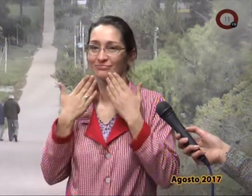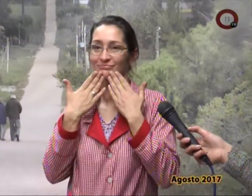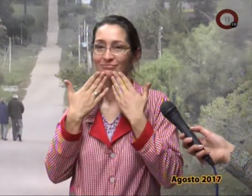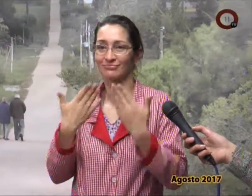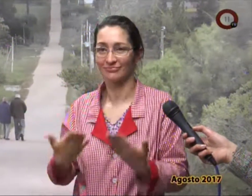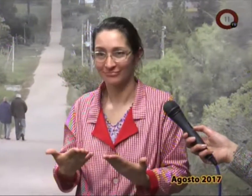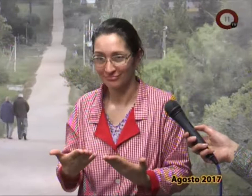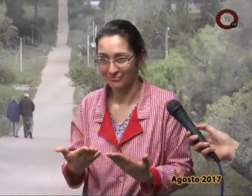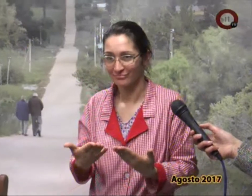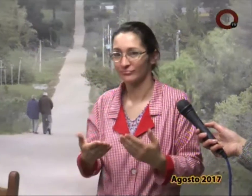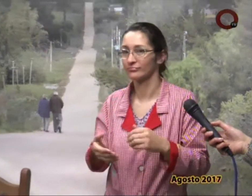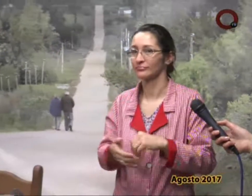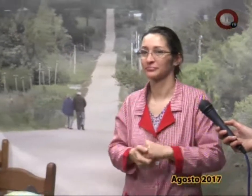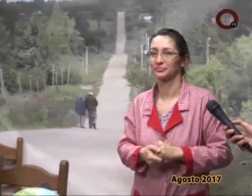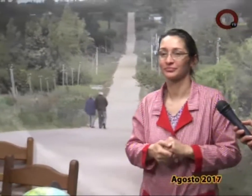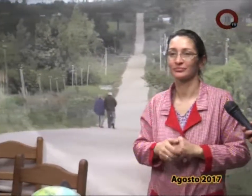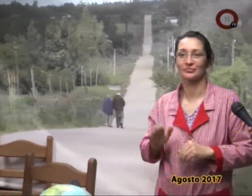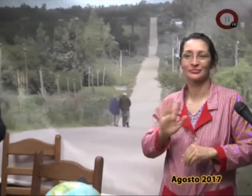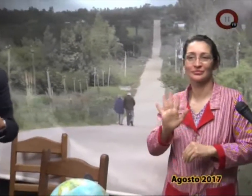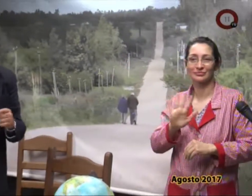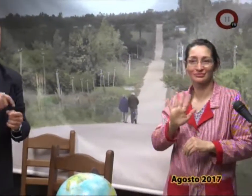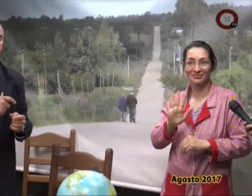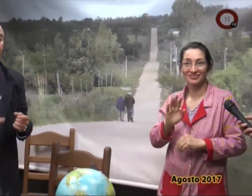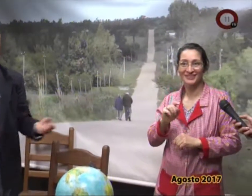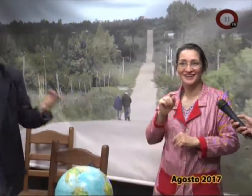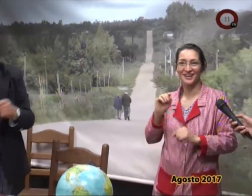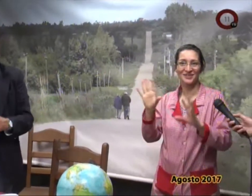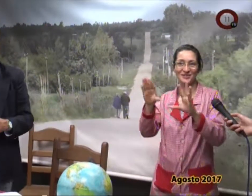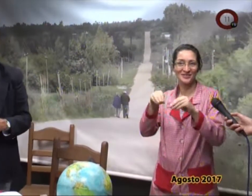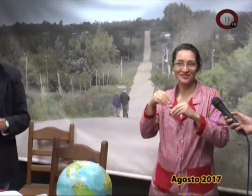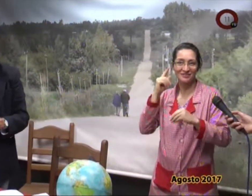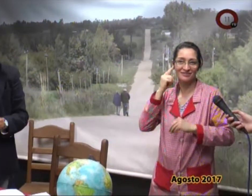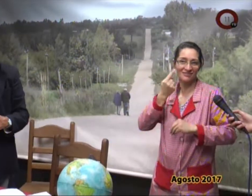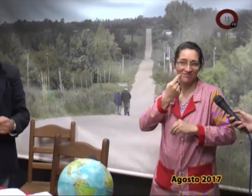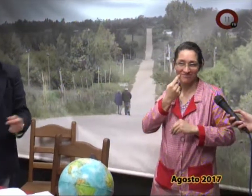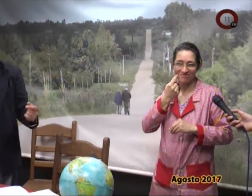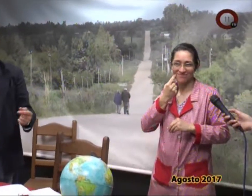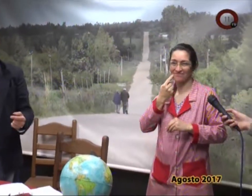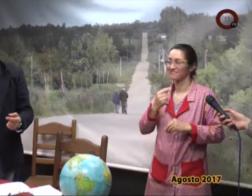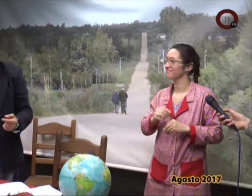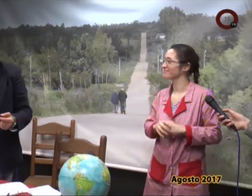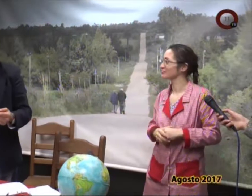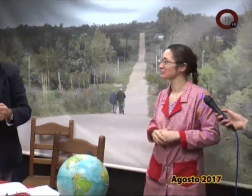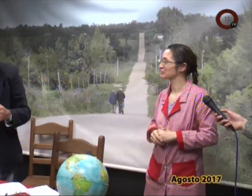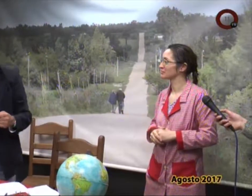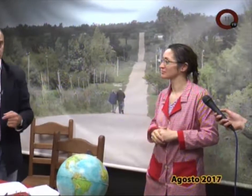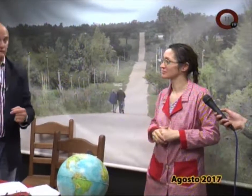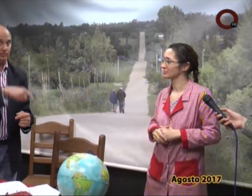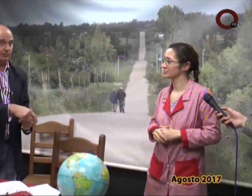No es solamente Que nosotros Nos comuniquemos Que ellos se comuniquen con nosotros Es decir los sordos Sino que nosotros Nos comuniquemos con